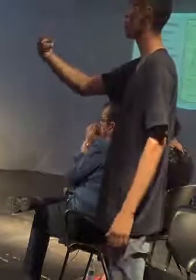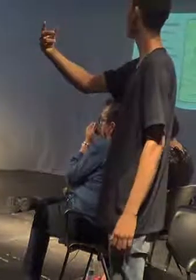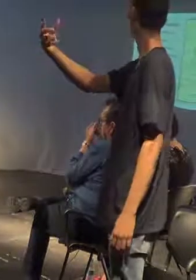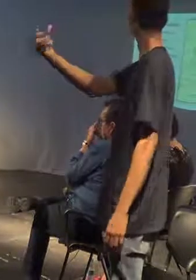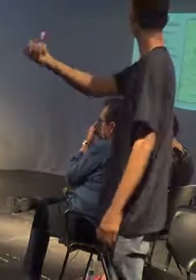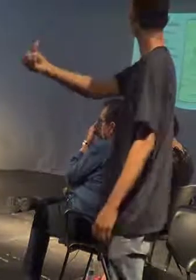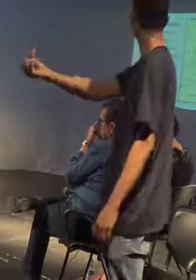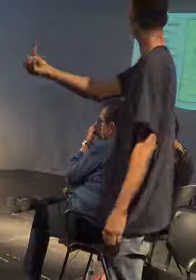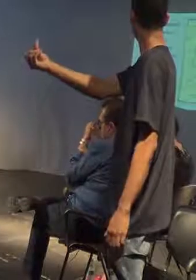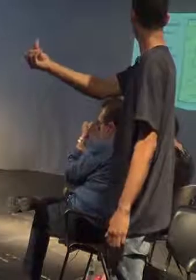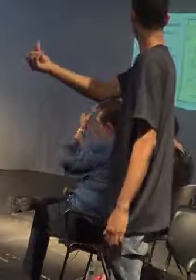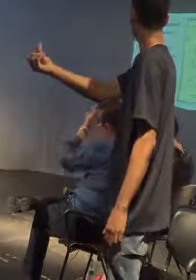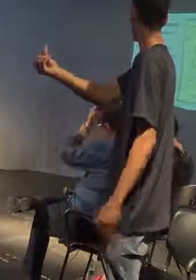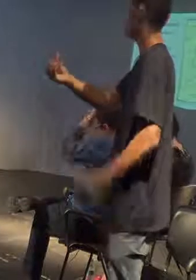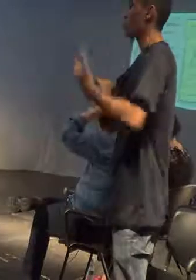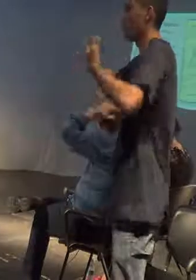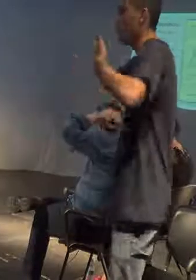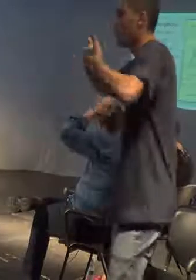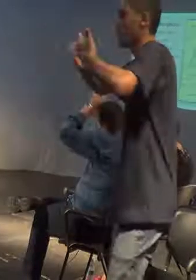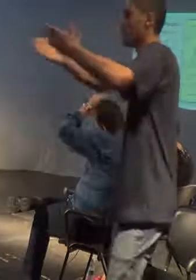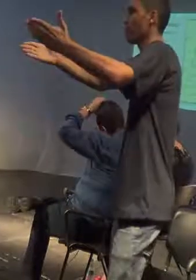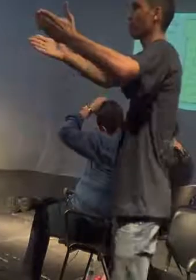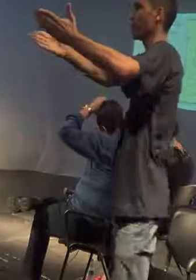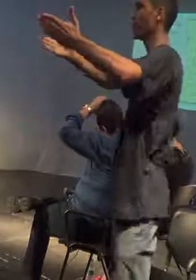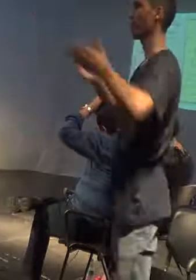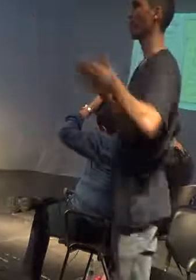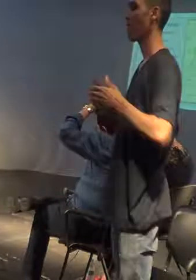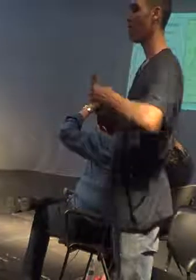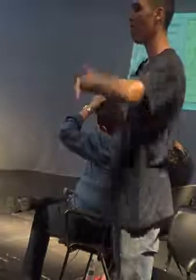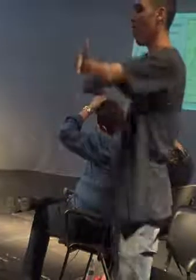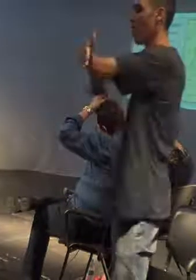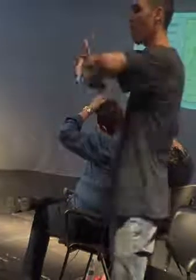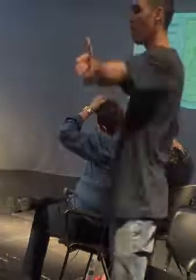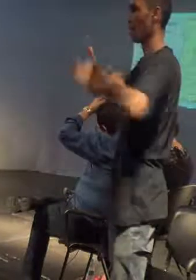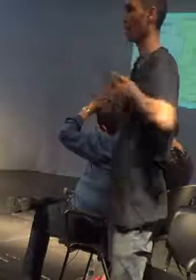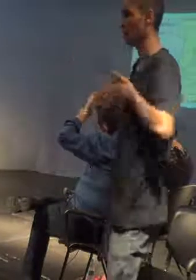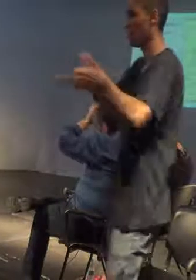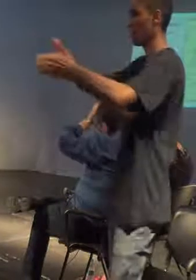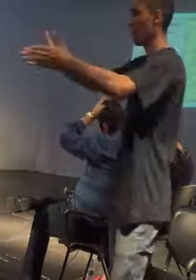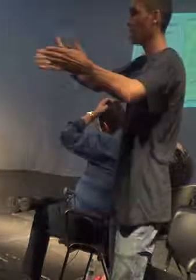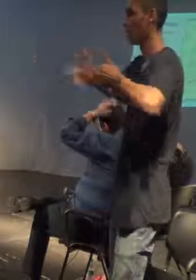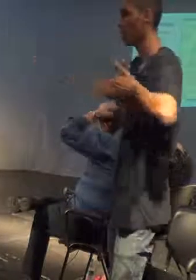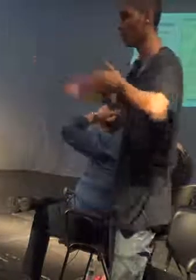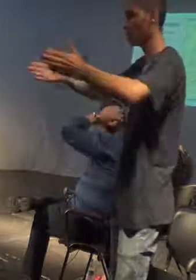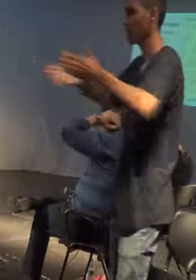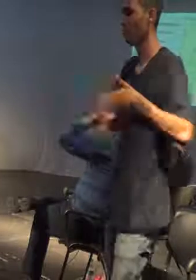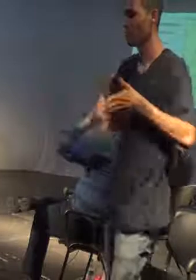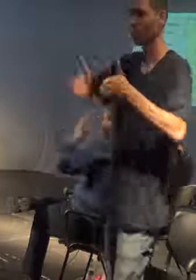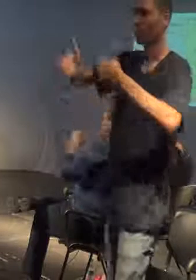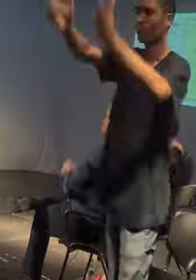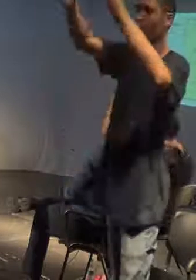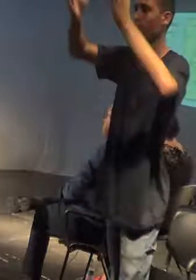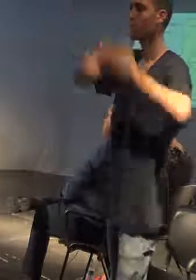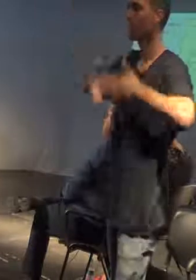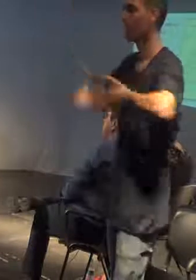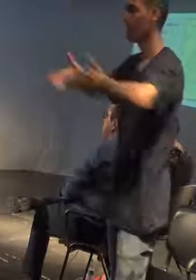mas a estrada de Leão do Tabuna e a estrada de Leão Macuco, na época, dessa data.